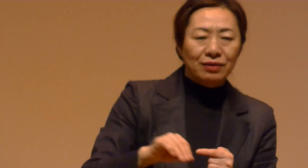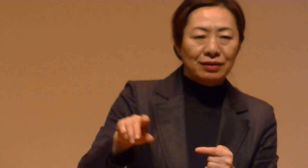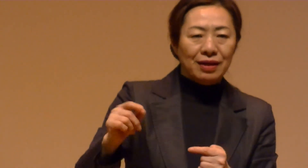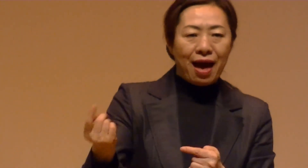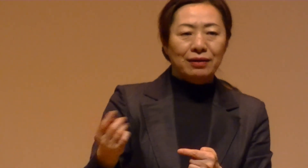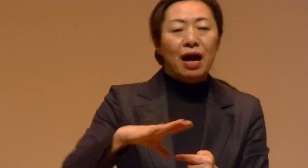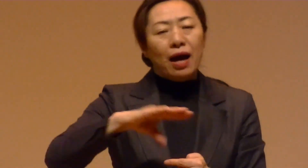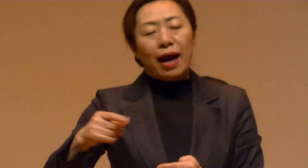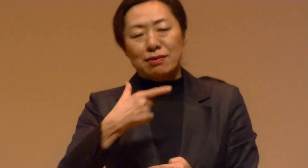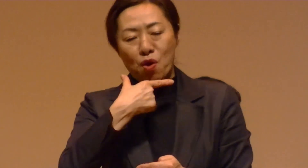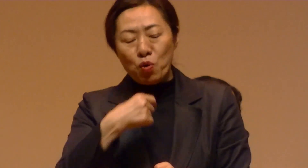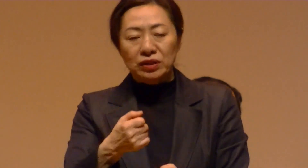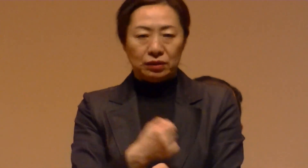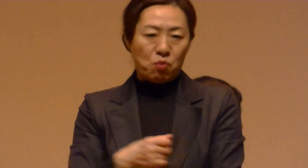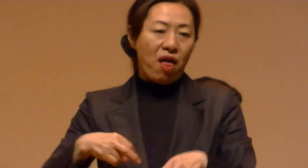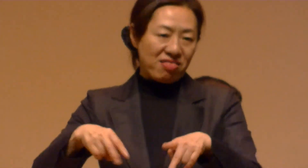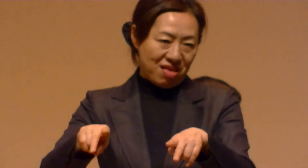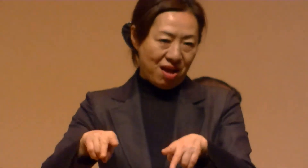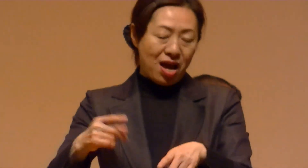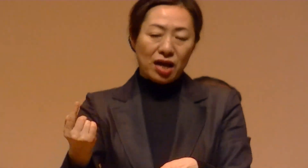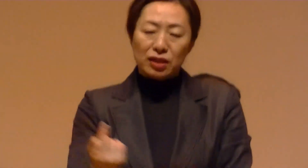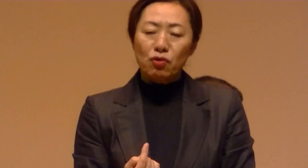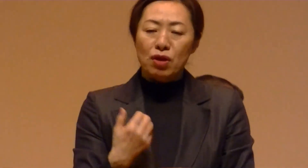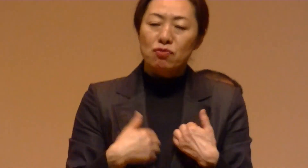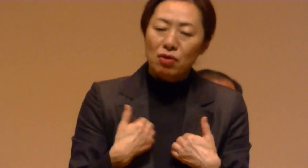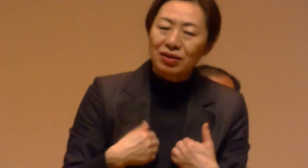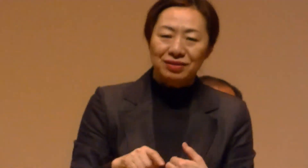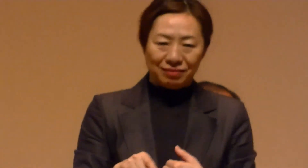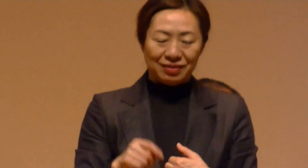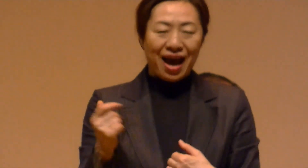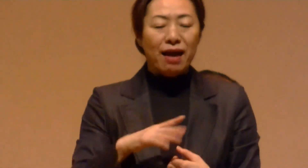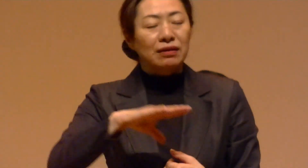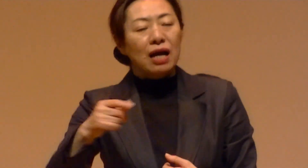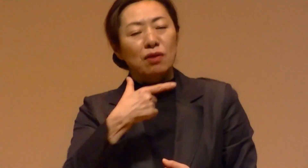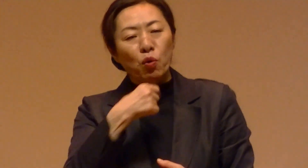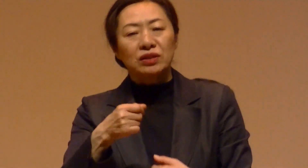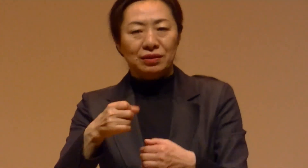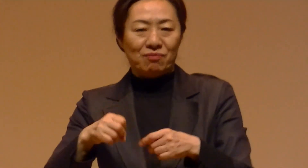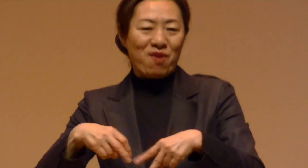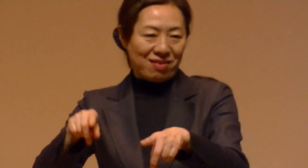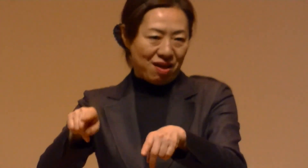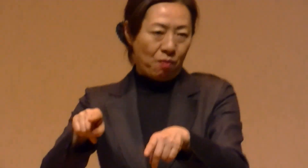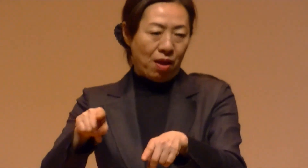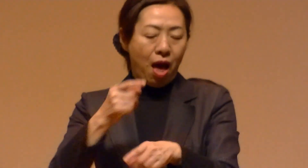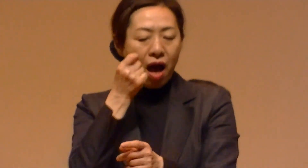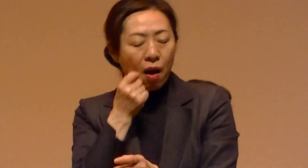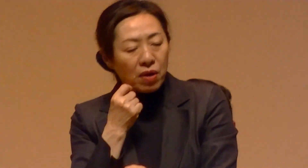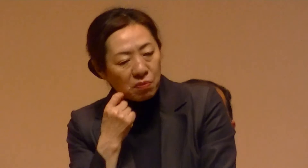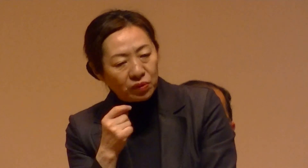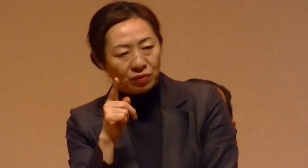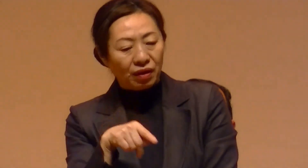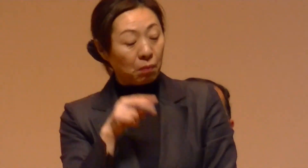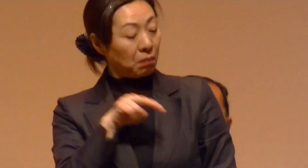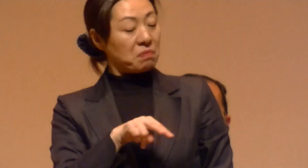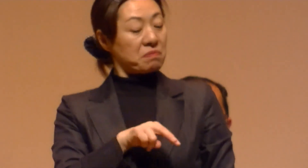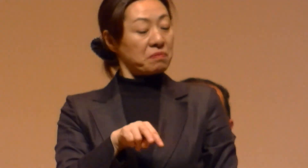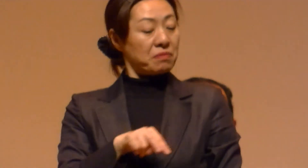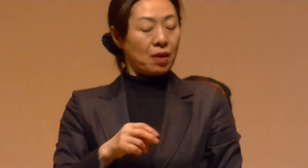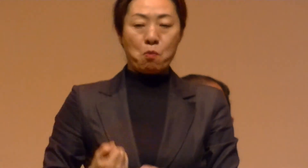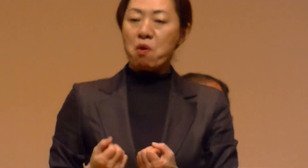ランティアの方通りあると聞きました。早く帰ってほしいボランティアとは、 哀れみの態度で上から目線で接する